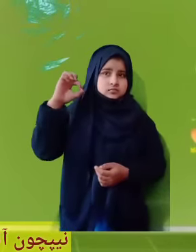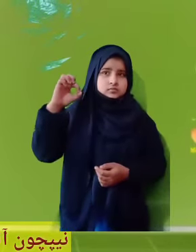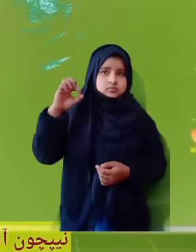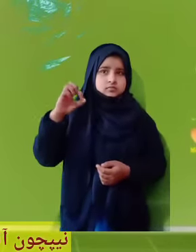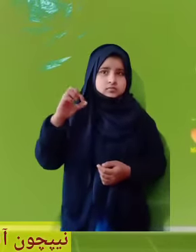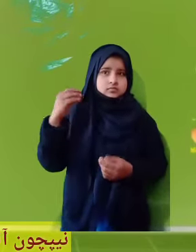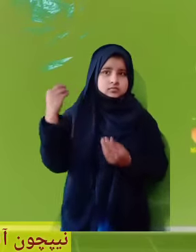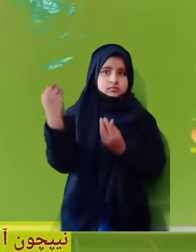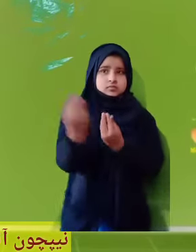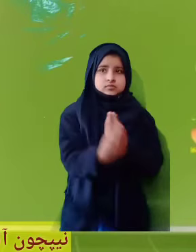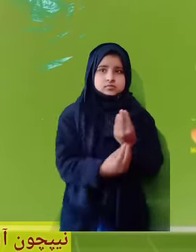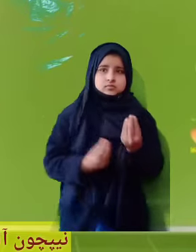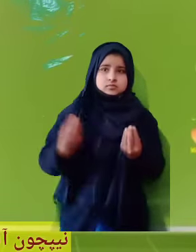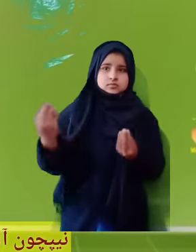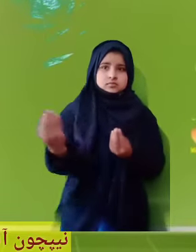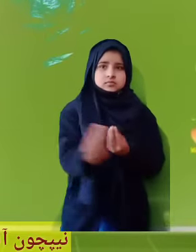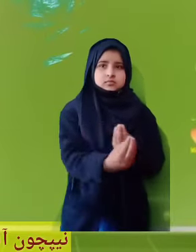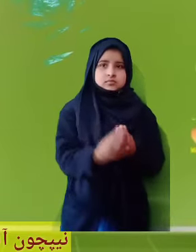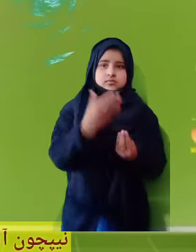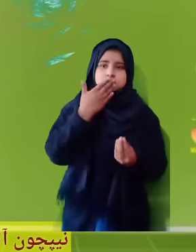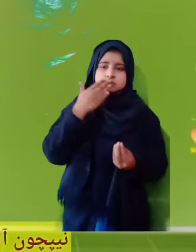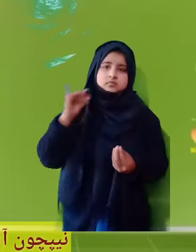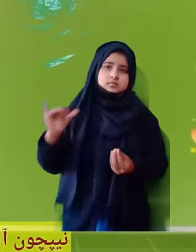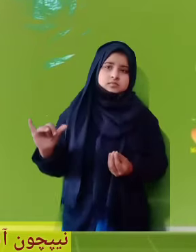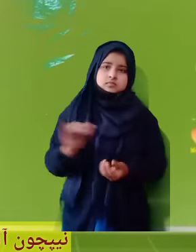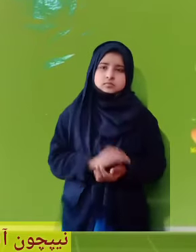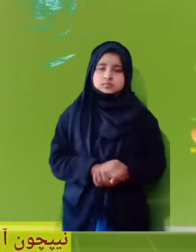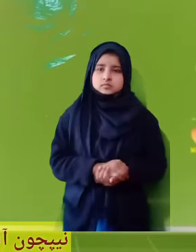8वां सियारा है।